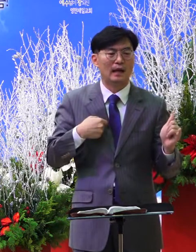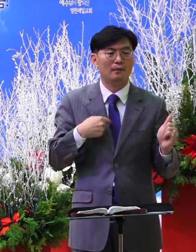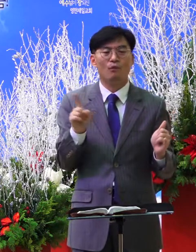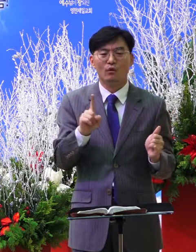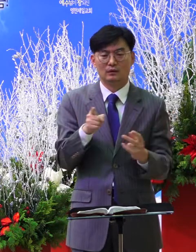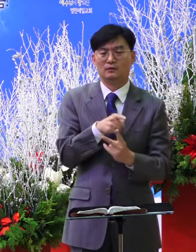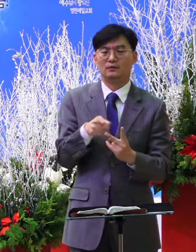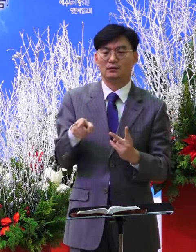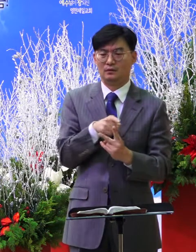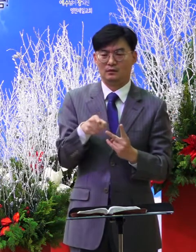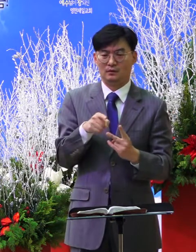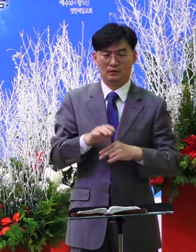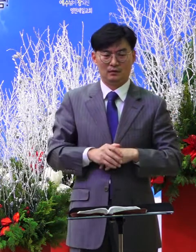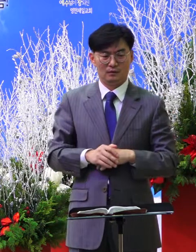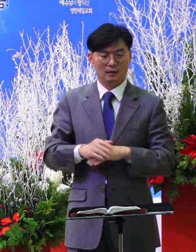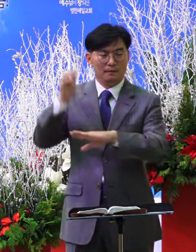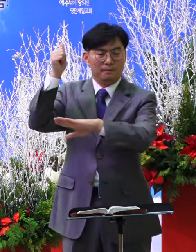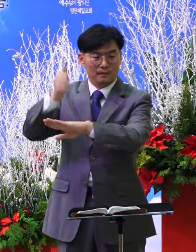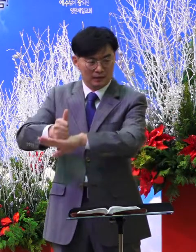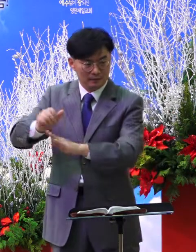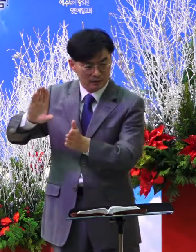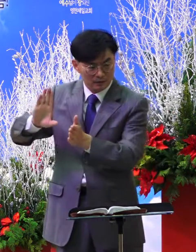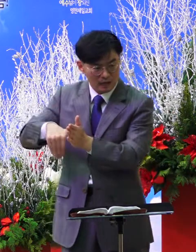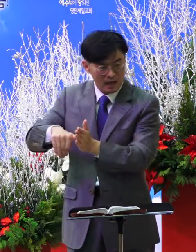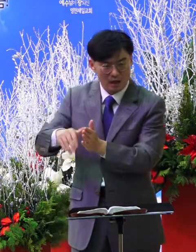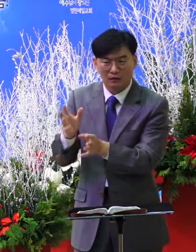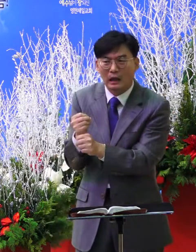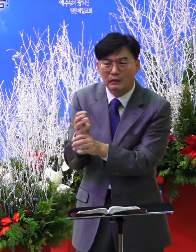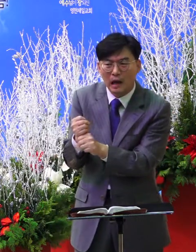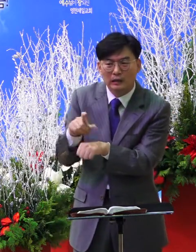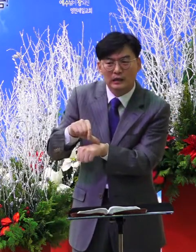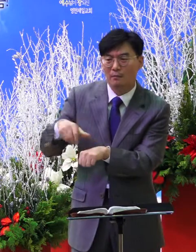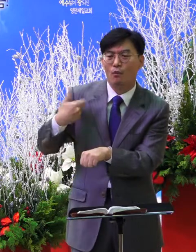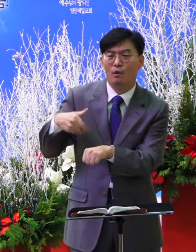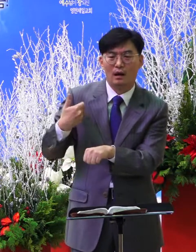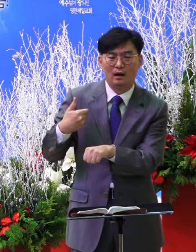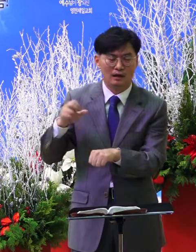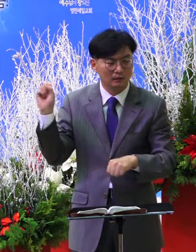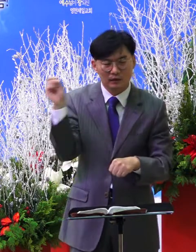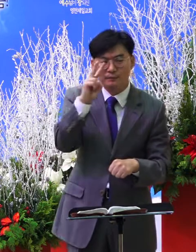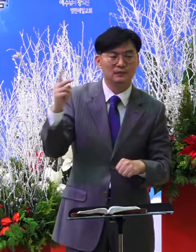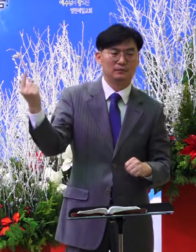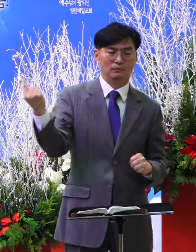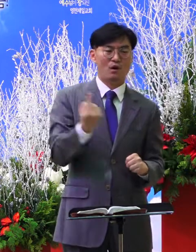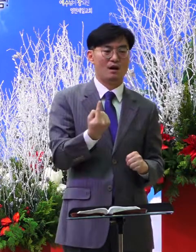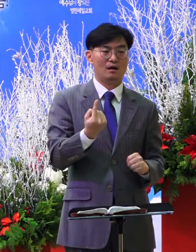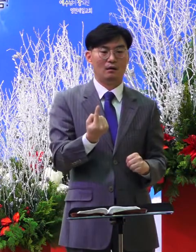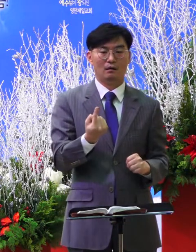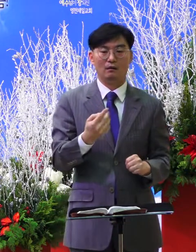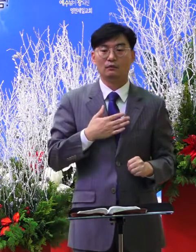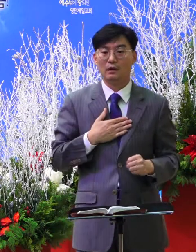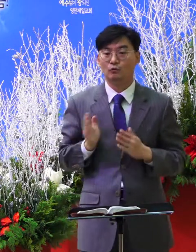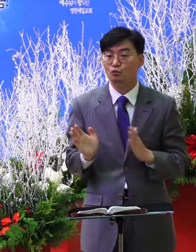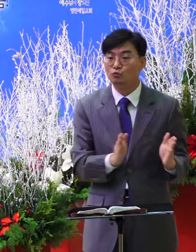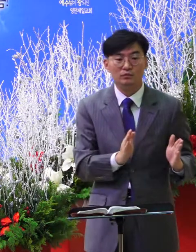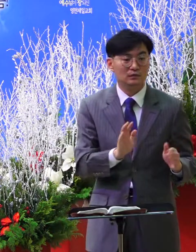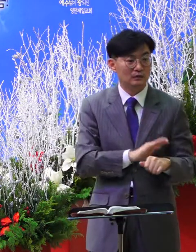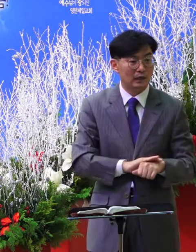분명히 드러날 것입니다. 오늘 본문보다 한 장 앞서 마태복음 24장과 누가복음 17장에